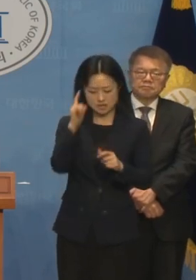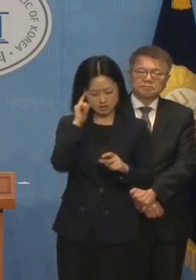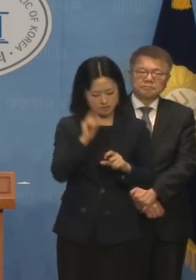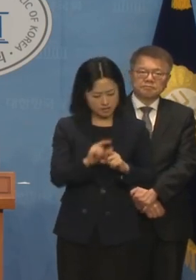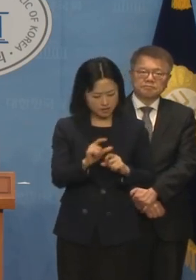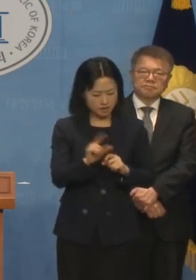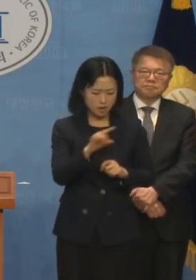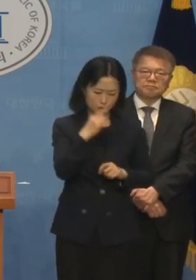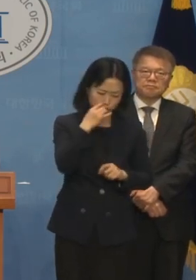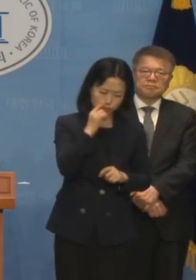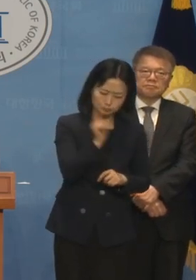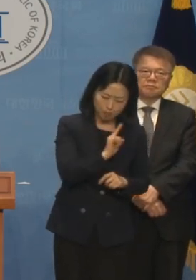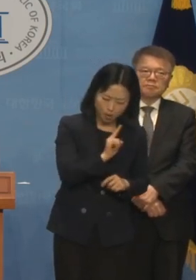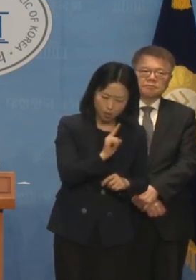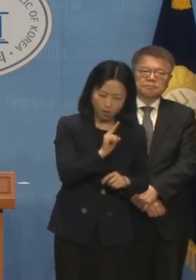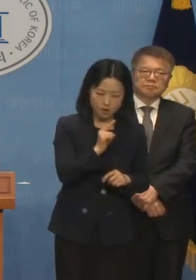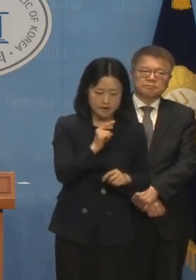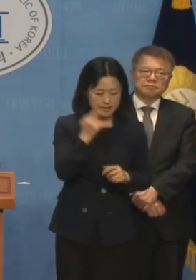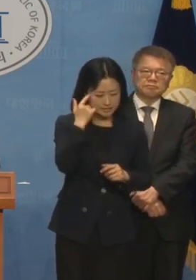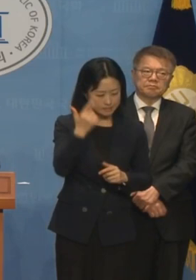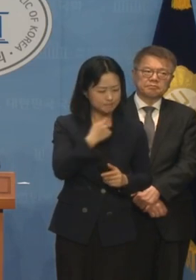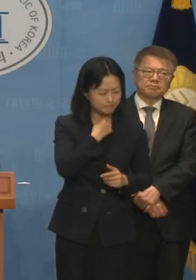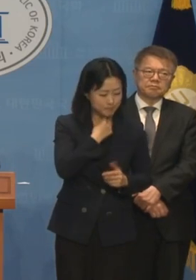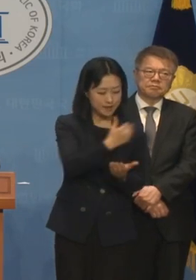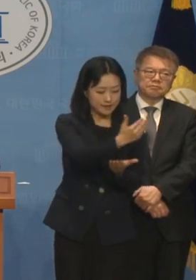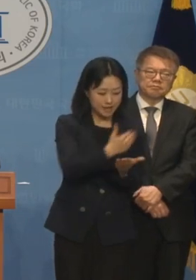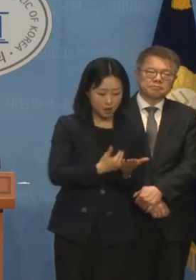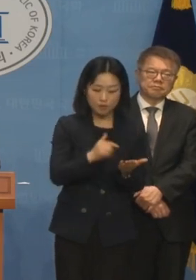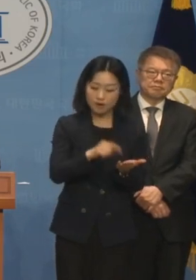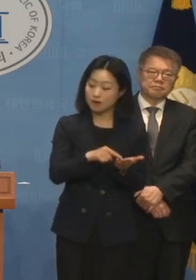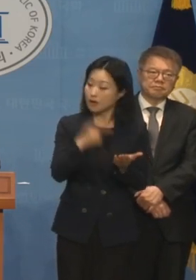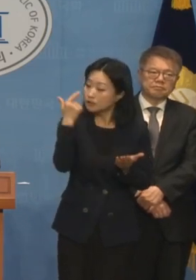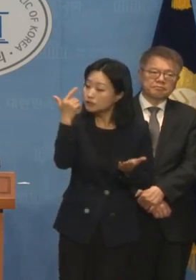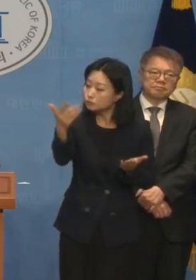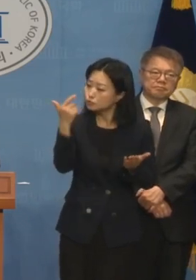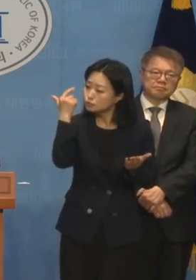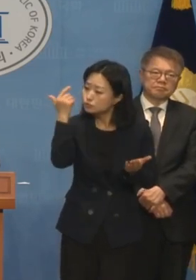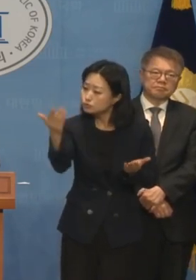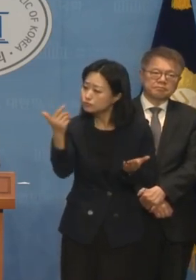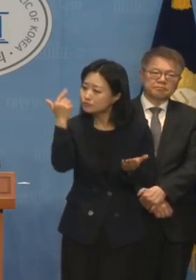고민하여 도출한 여러 질문을 중심으로 진행하였습니다.